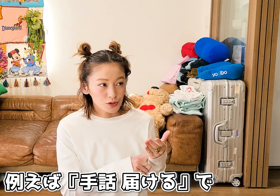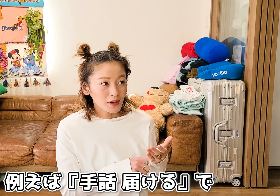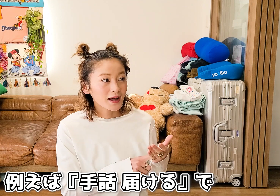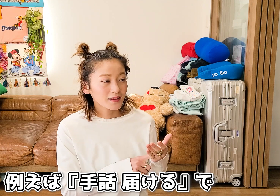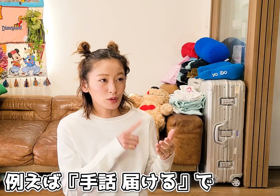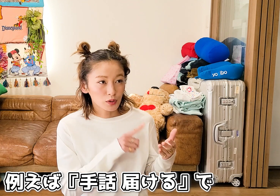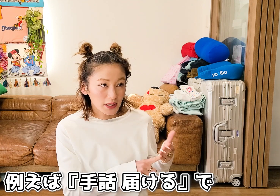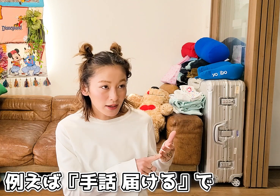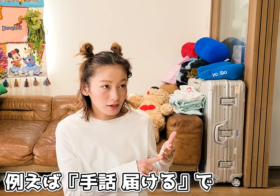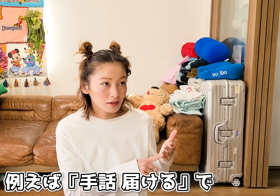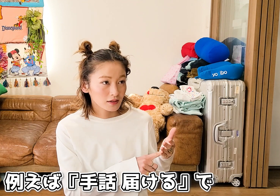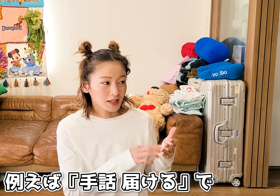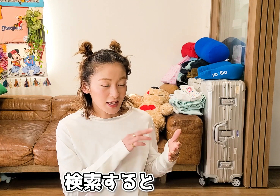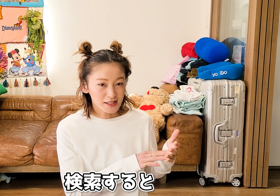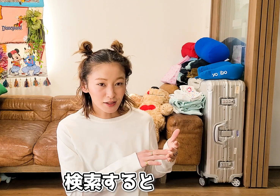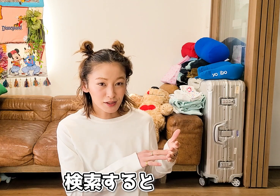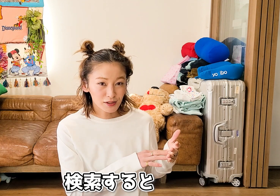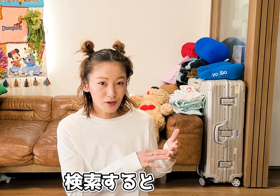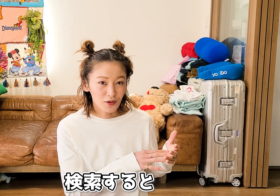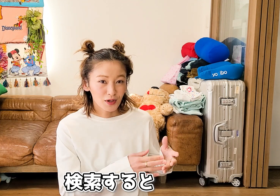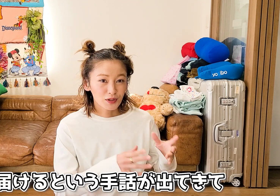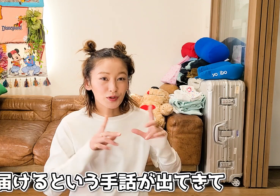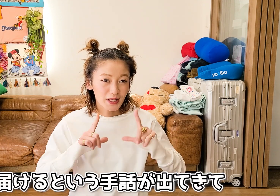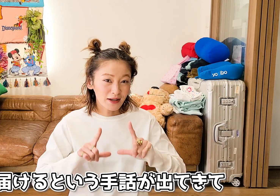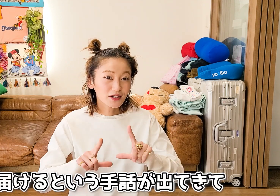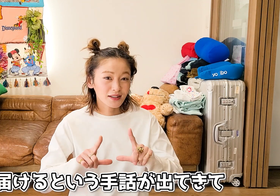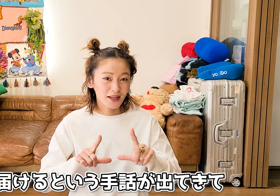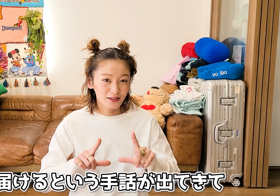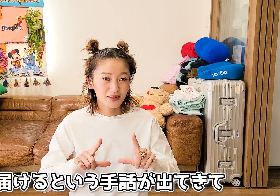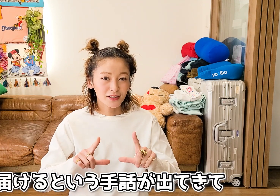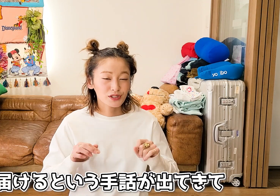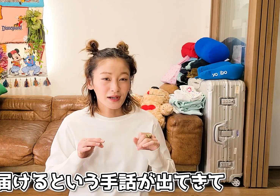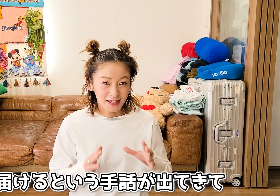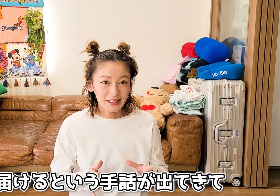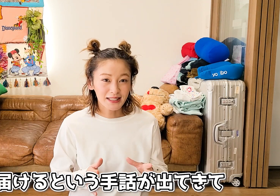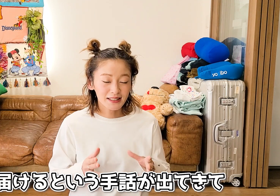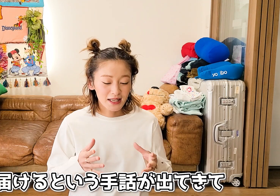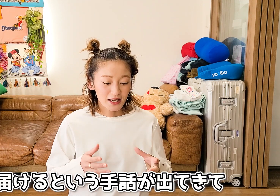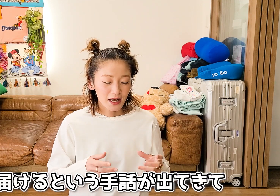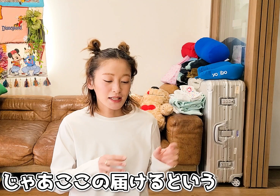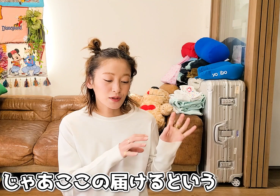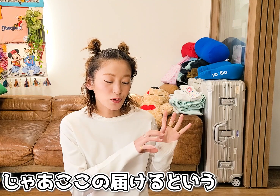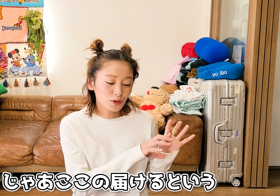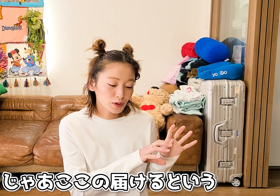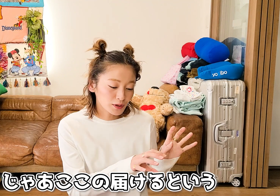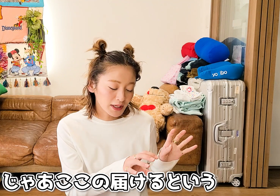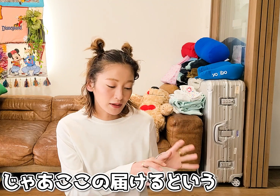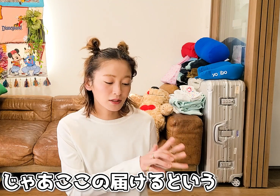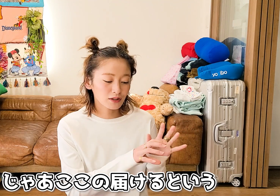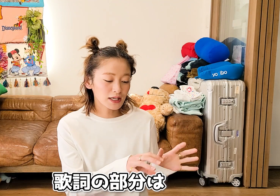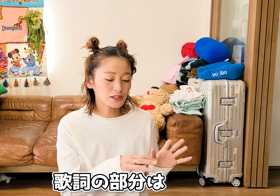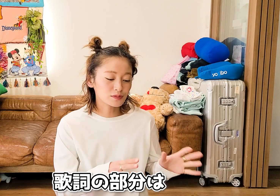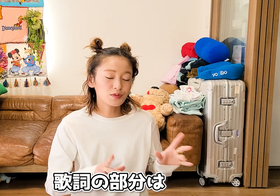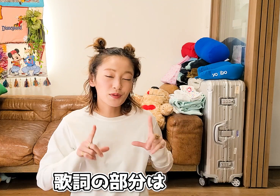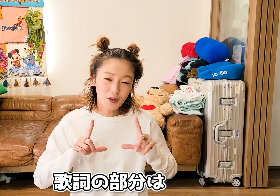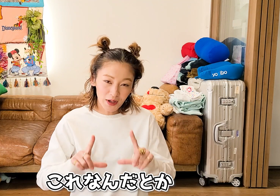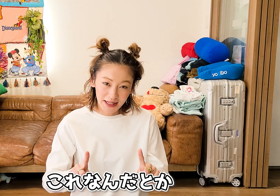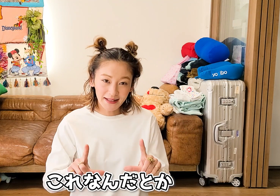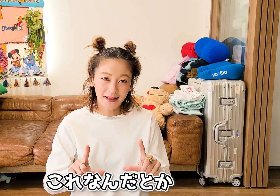話届けるって検索すると、届けるっていう手話が出てきて、あ、じゃあここの届けるっていう歌詞の部分はこれなんだと